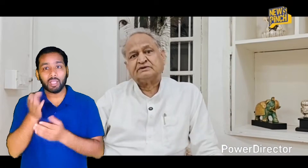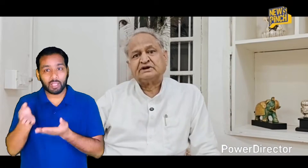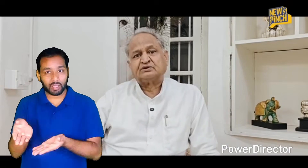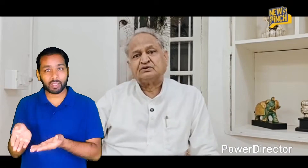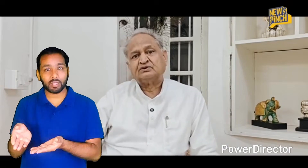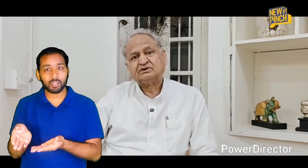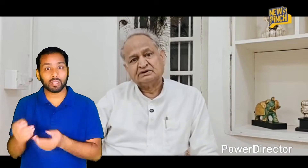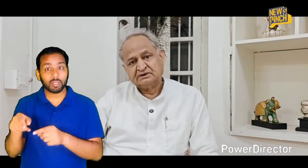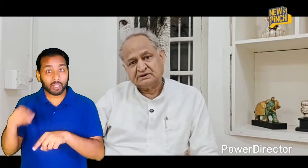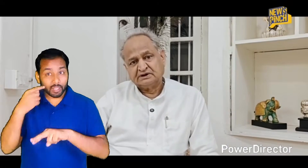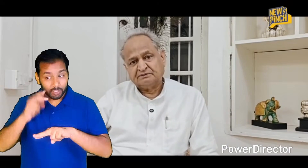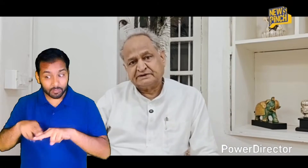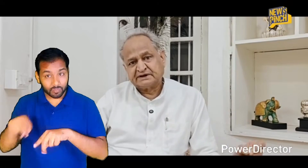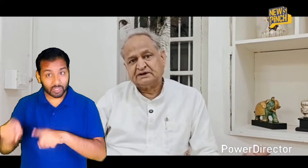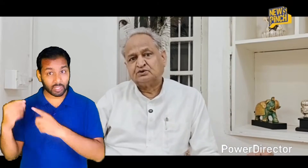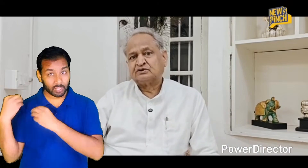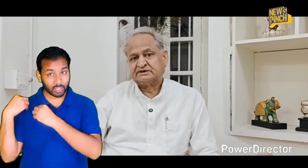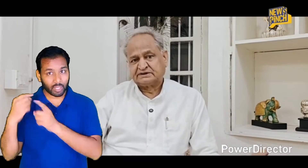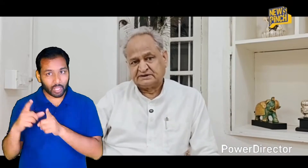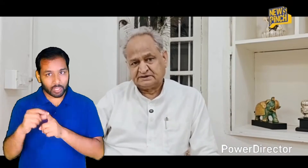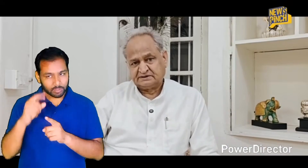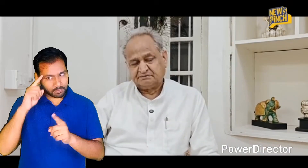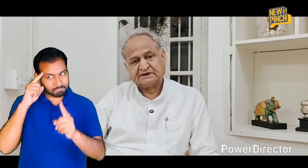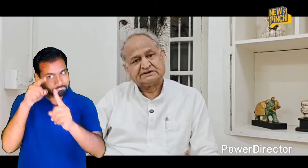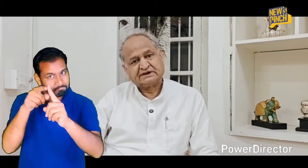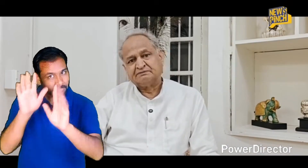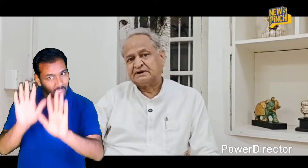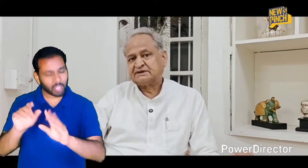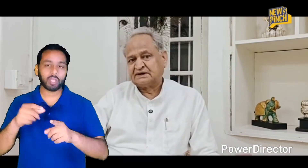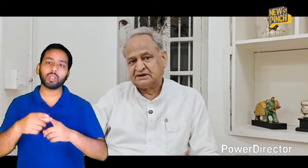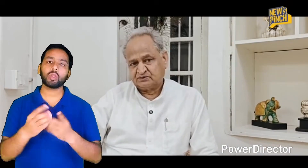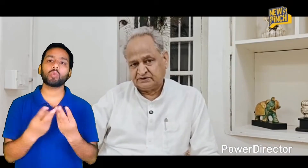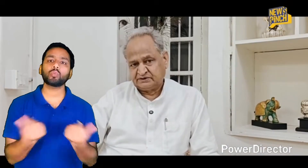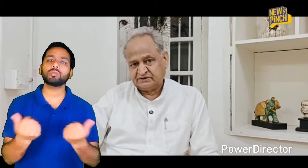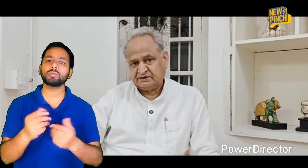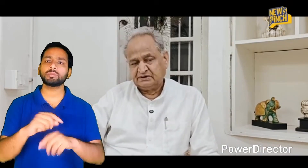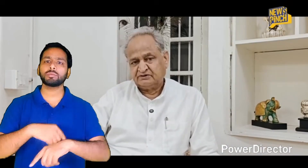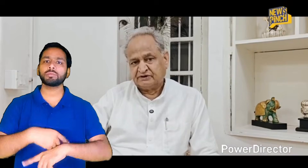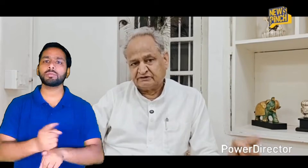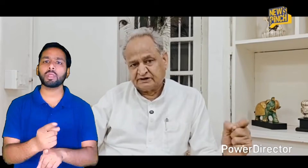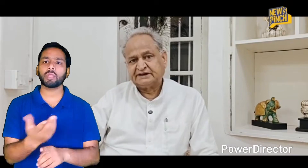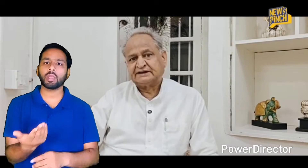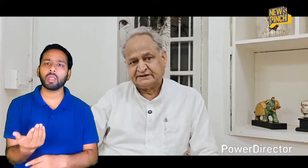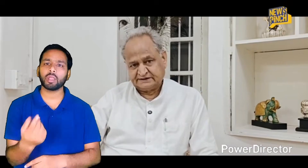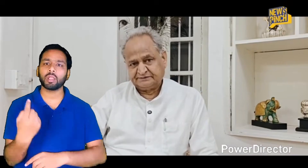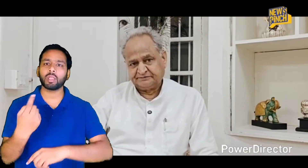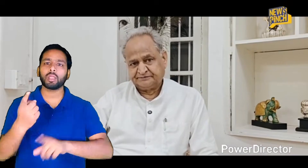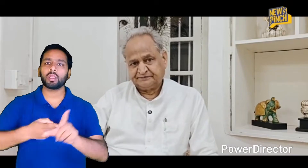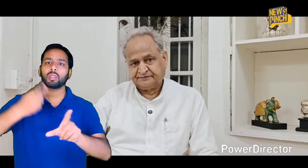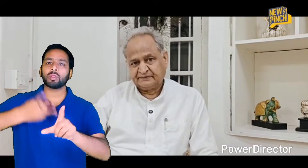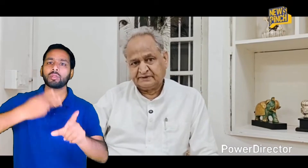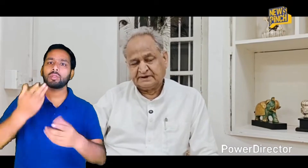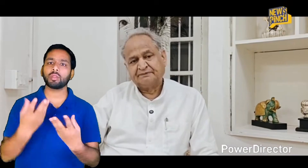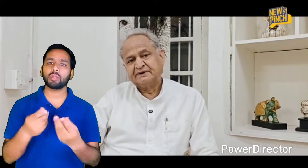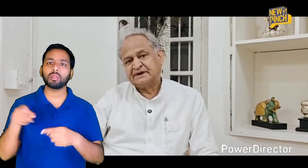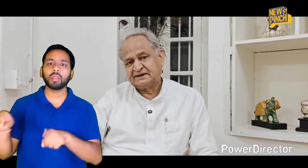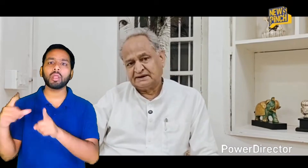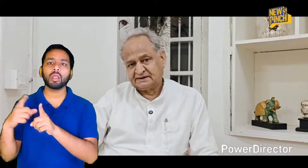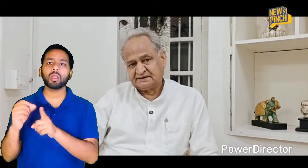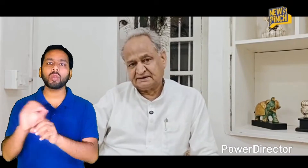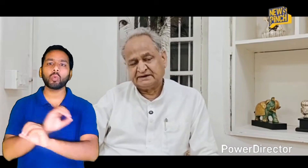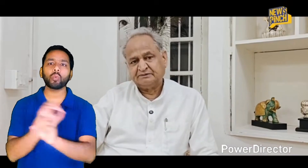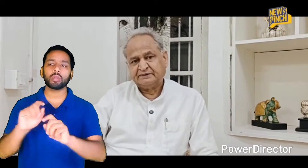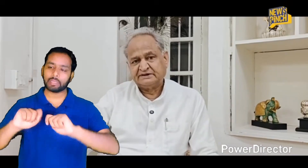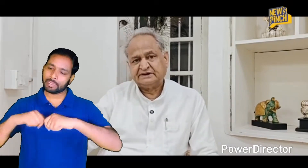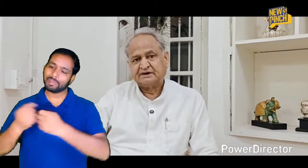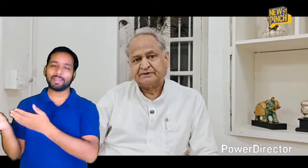तो ये समस्या को हमेशा के लिए दूर कर सकते थे कि भारत सरकार ही होती है, फंड वहां से आते हैं। आपने क्या